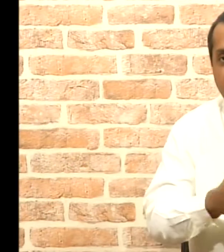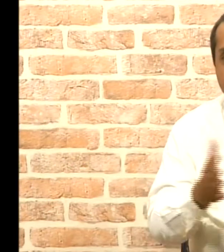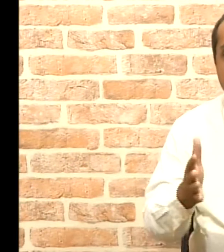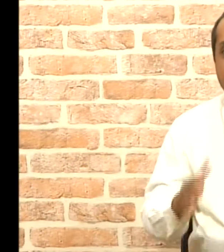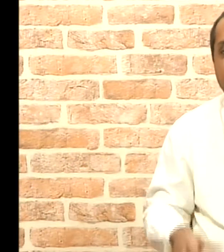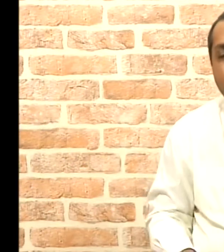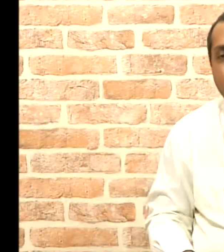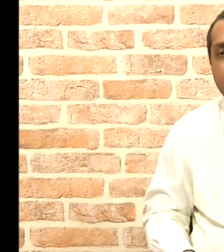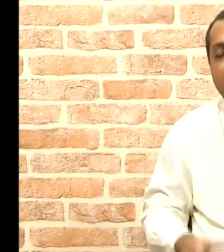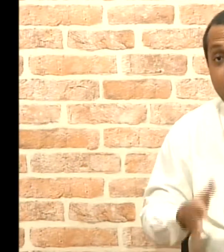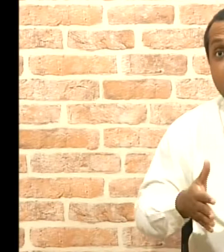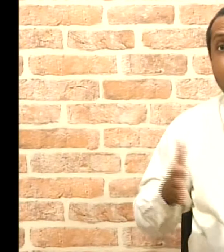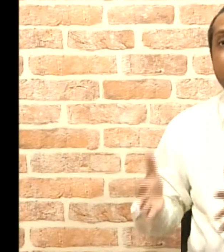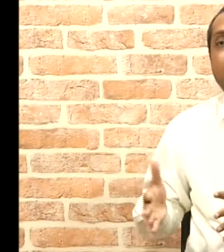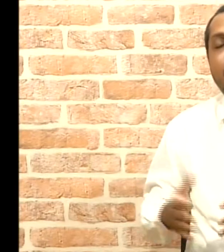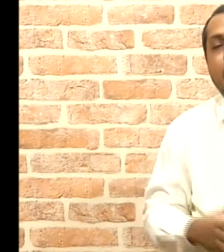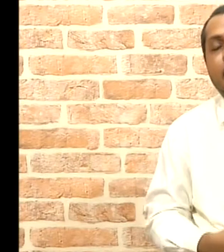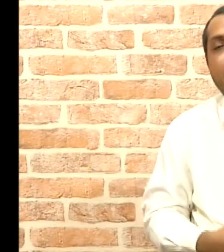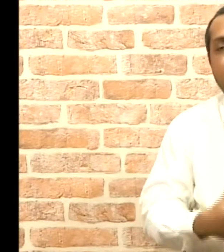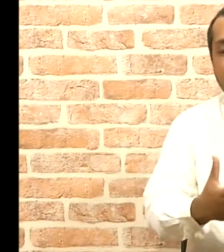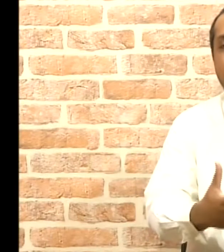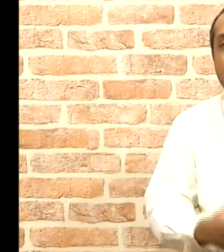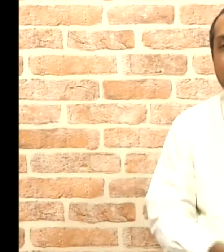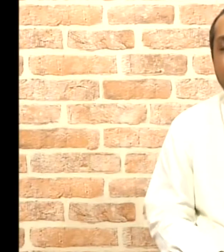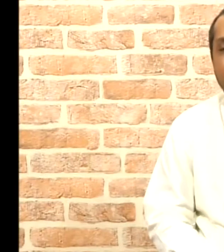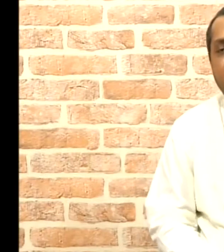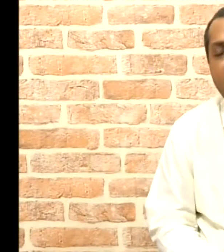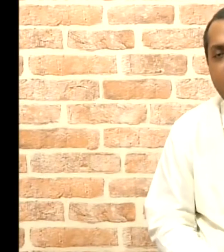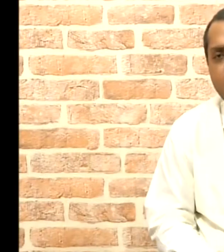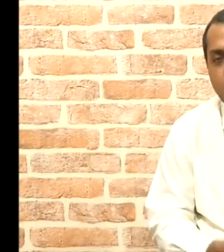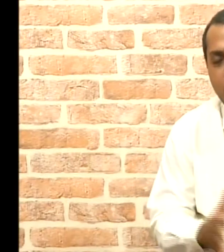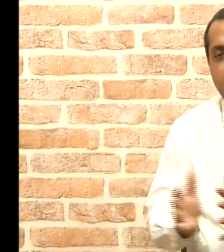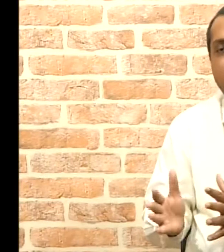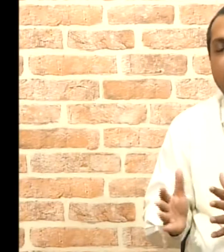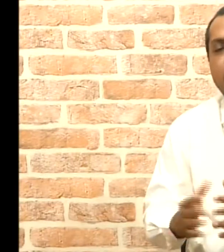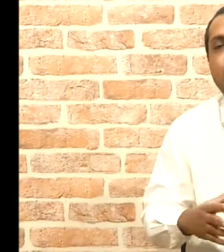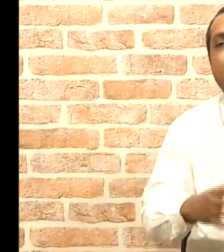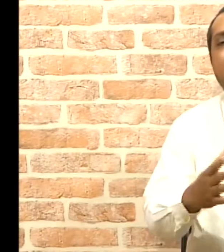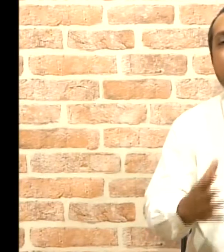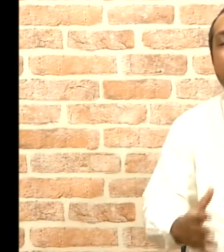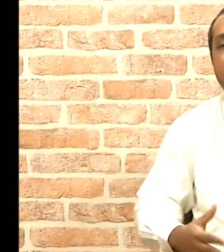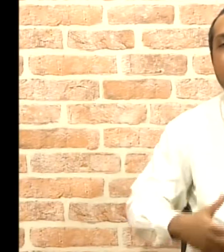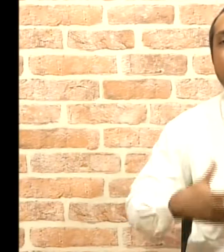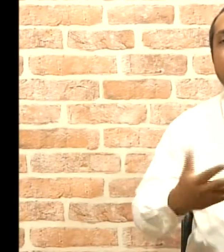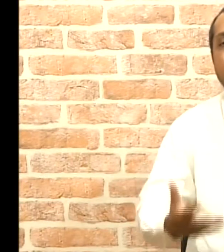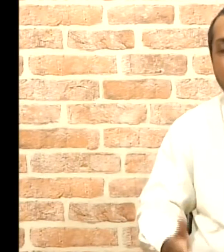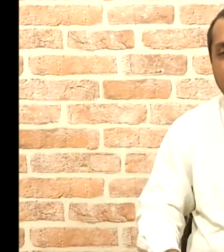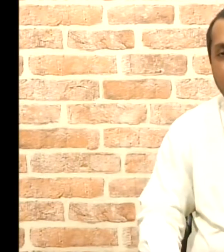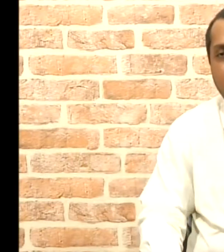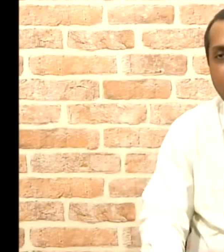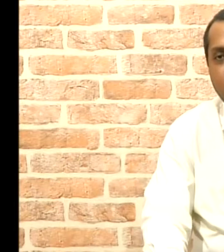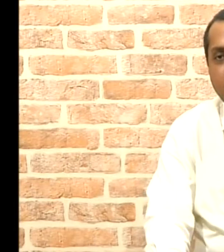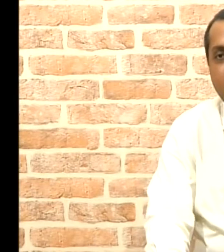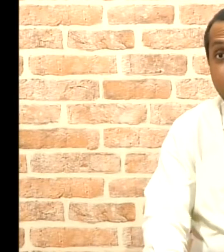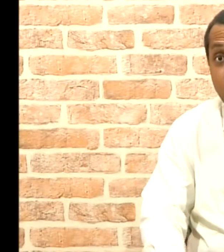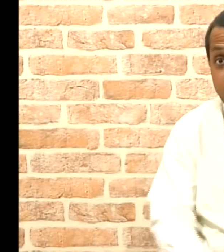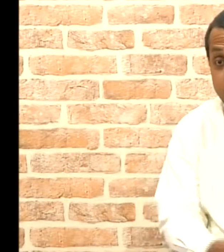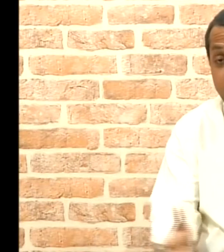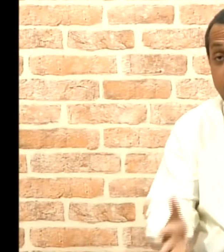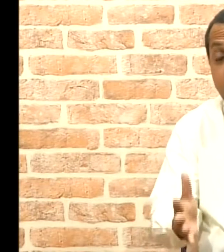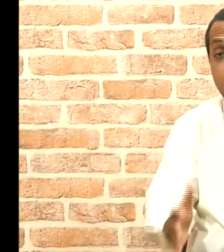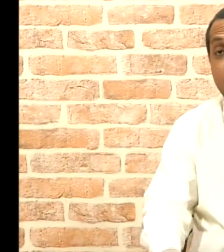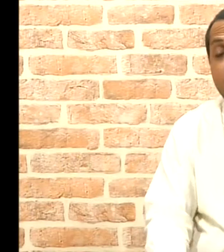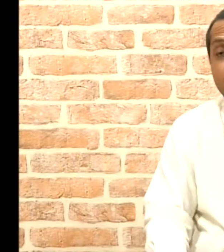d'État, de regarder comment je vais un bureau, ça a commencé à faire, et ça n'a pas rien pour le faire, toujours dans la perspective pour améliorer les conditions mon handicapé